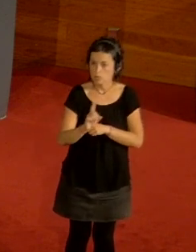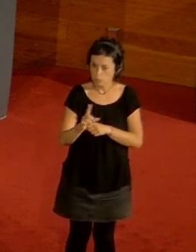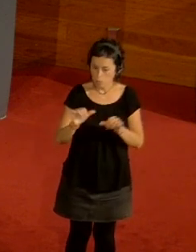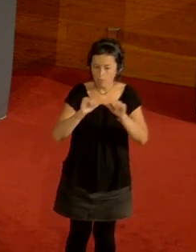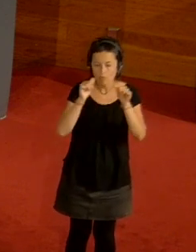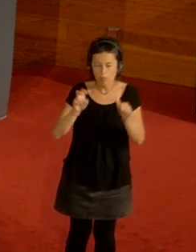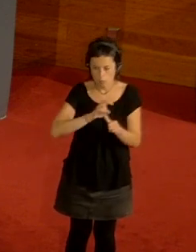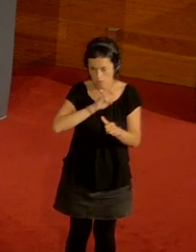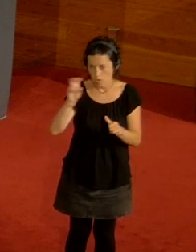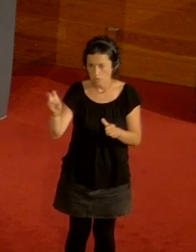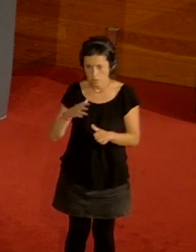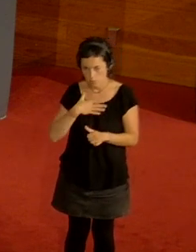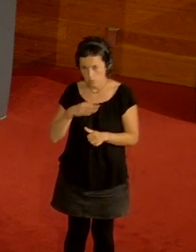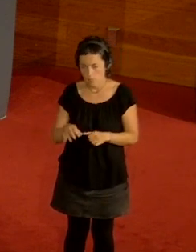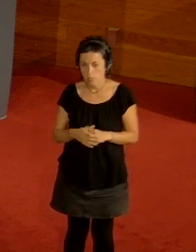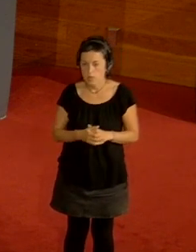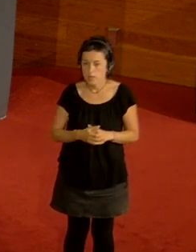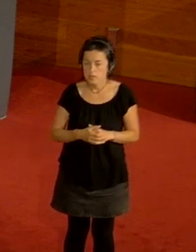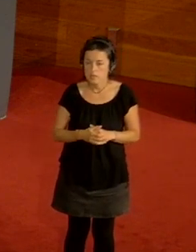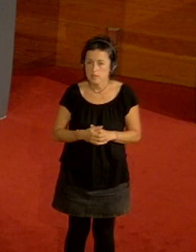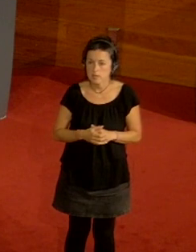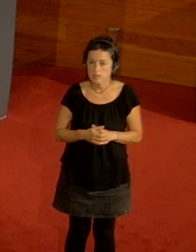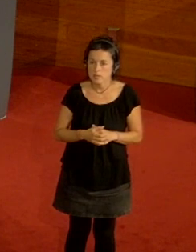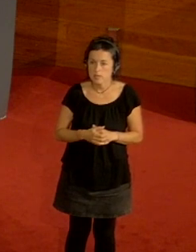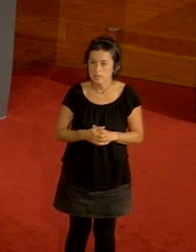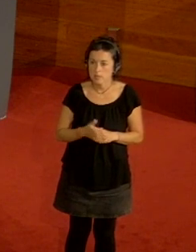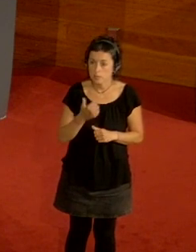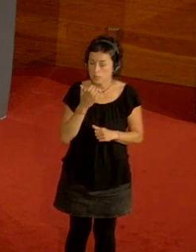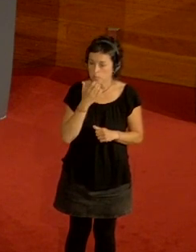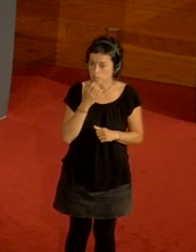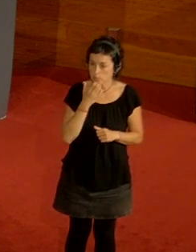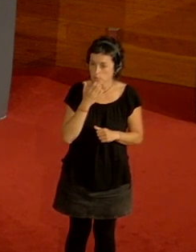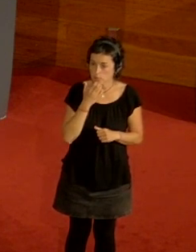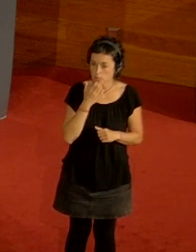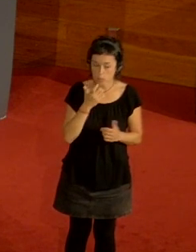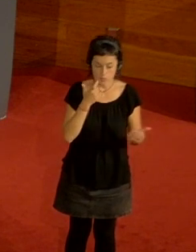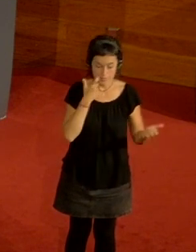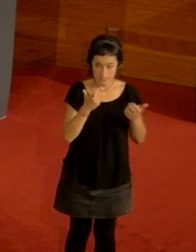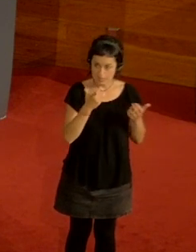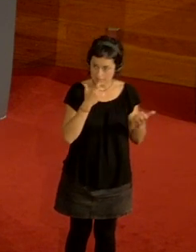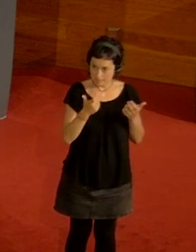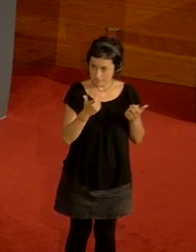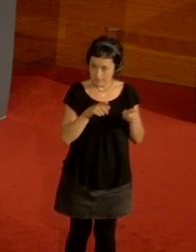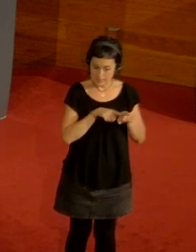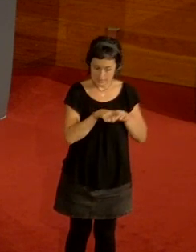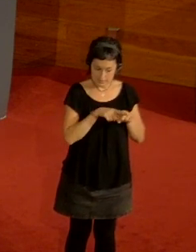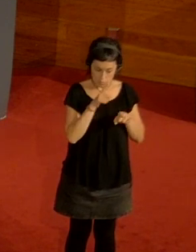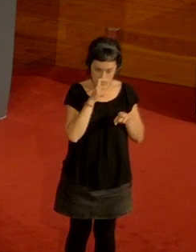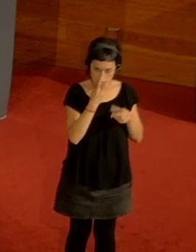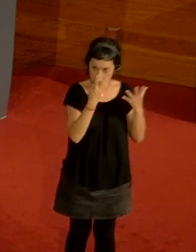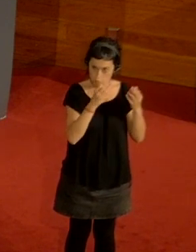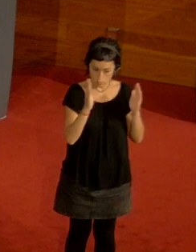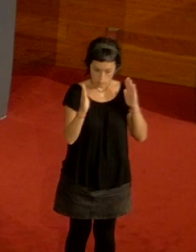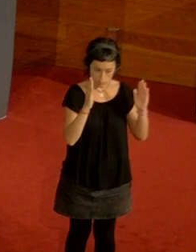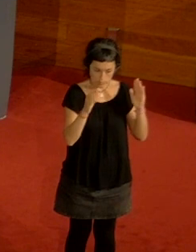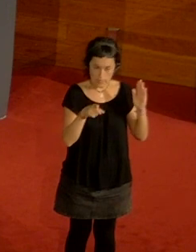son posibles de hecho los críticos y los artistas críticos de los 90 que eran en gran medida Ah activistas